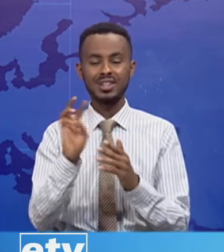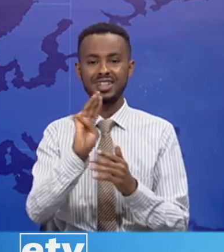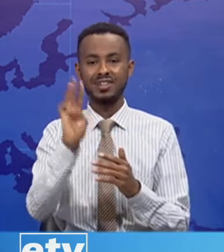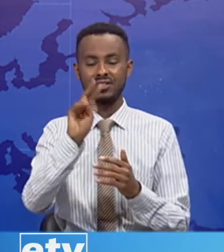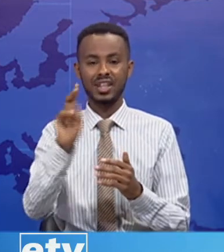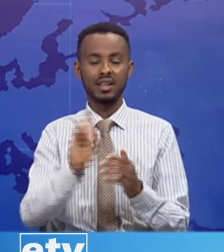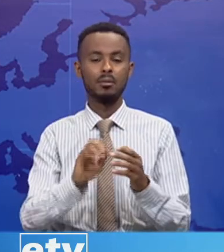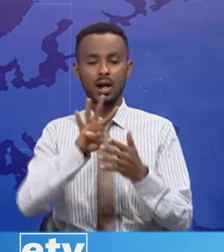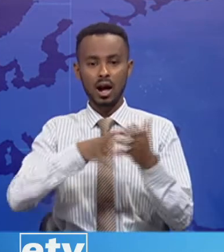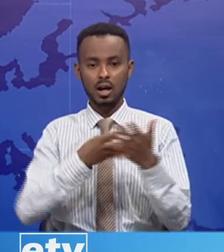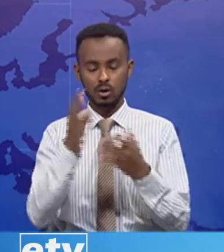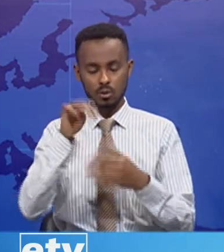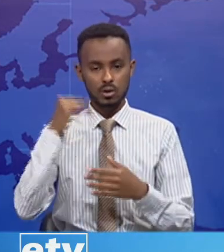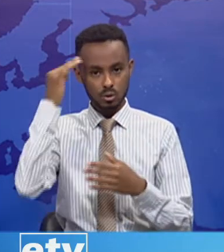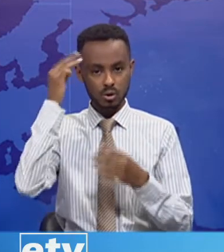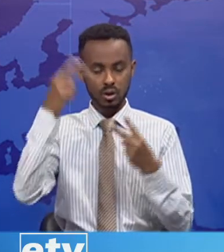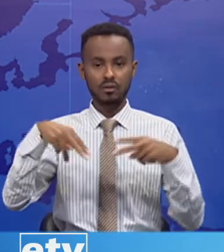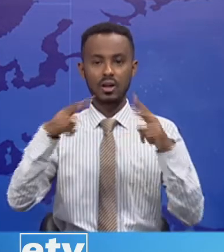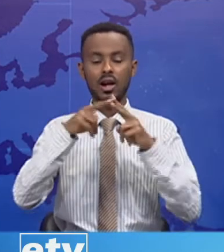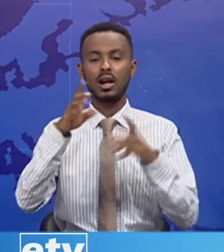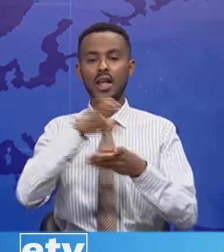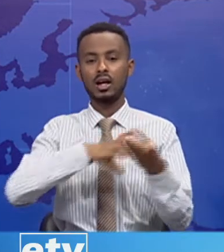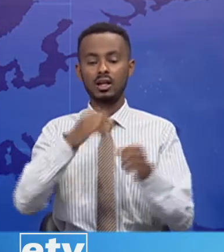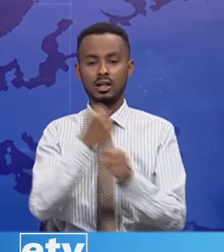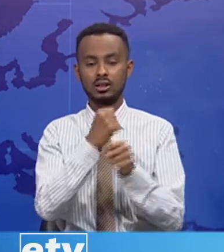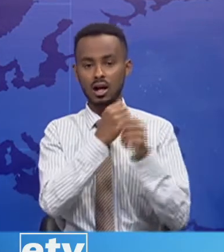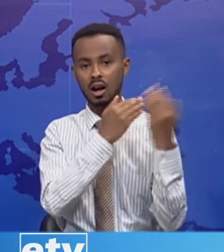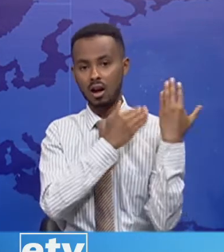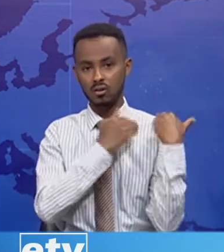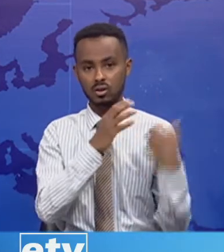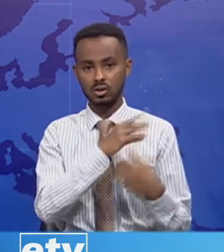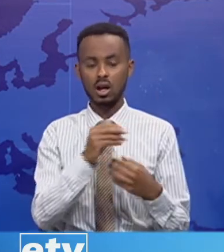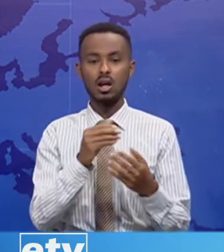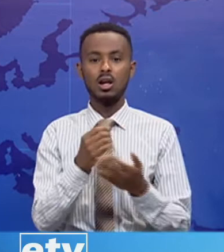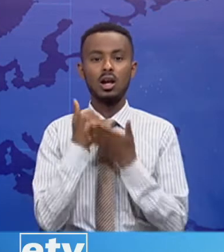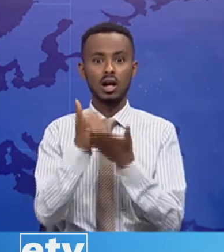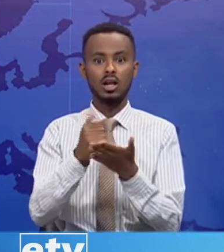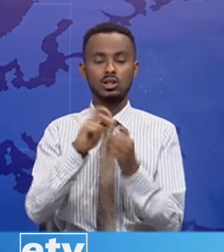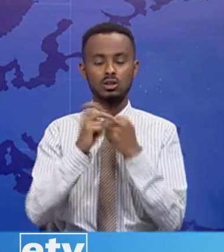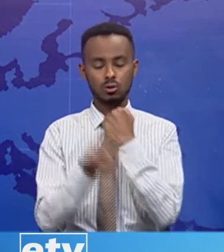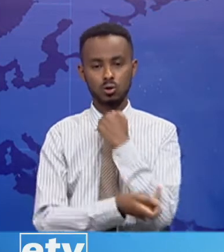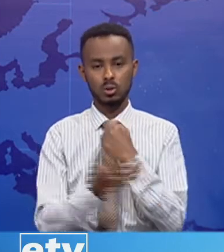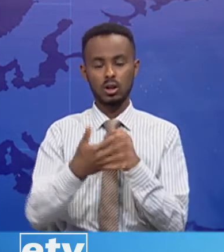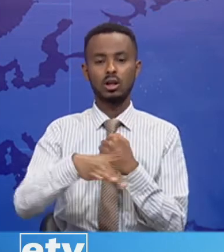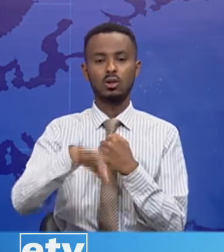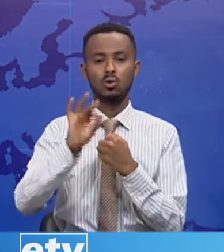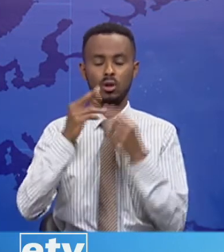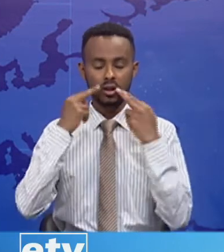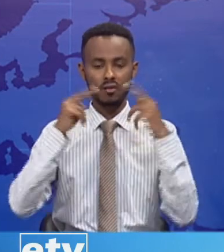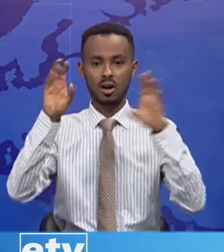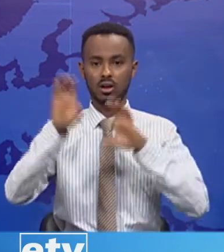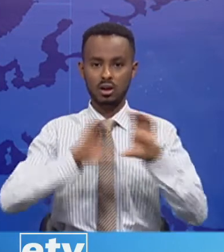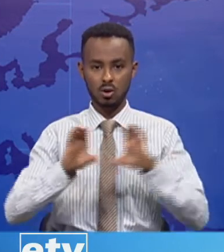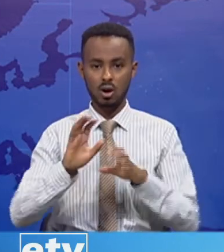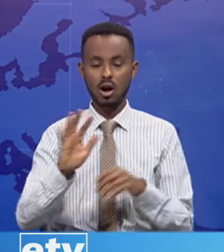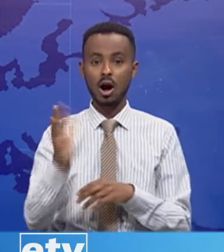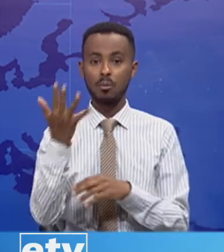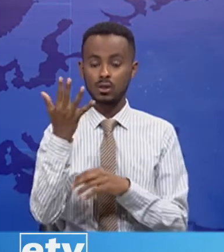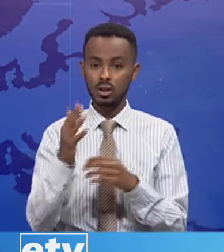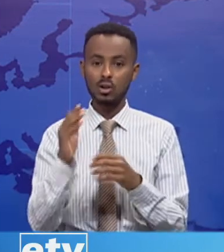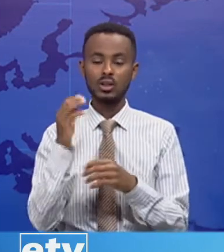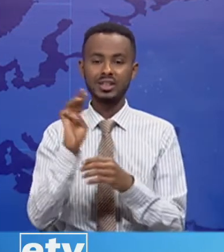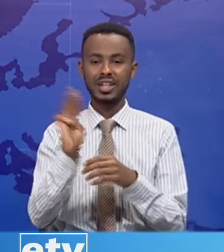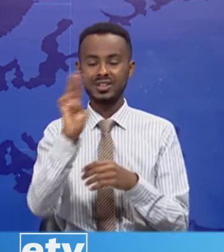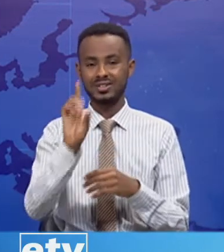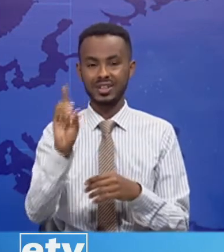መርሃ ግብር ሚኒስቴሮች፣ የፌዴራልና የክልል የስራ ኃላፊዎችና ለጋሽ ድርጅቶች በተገኙበት ይፋ ተደርጓል። አምስተኛውን